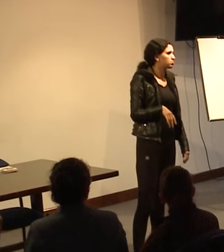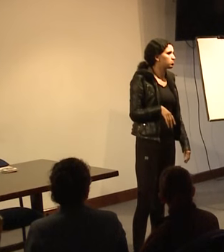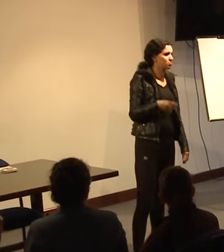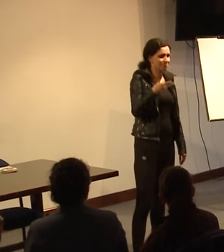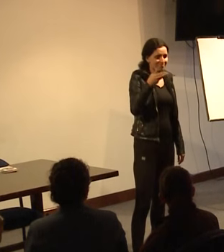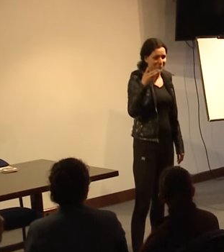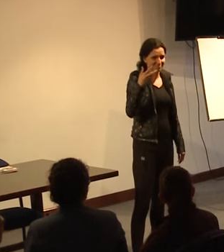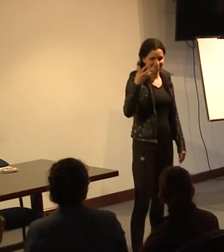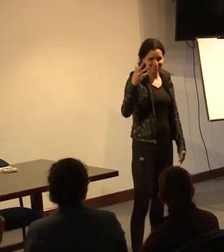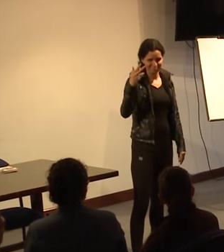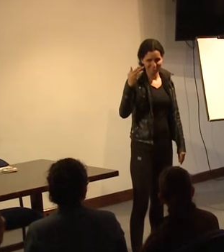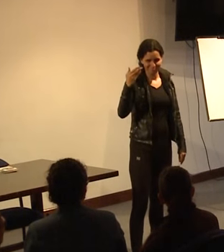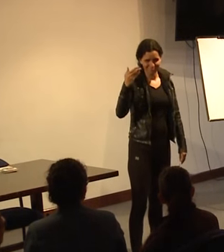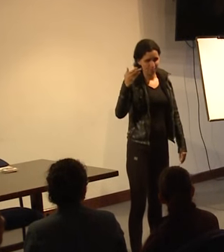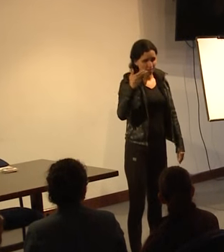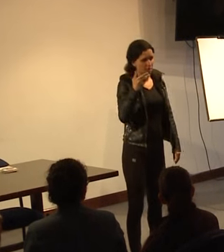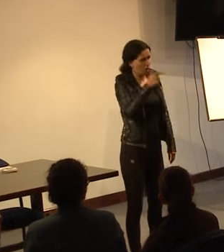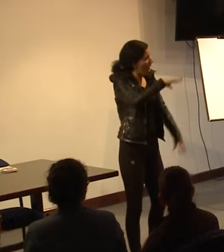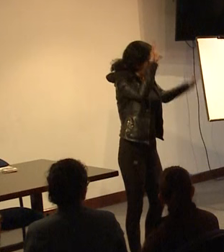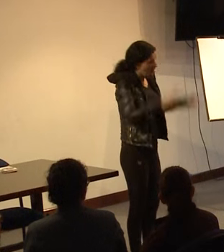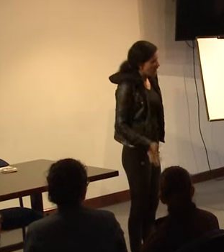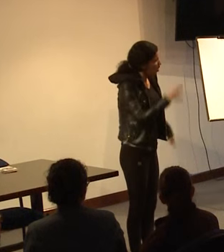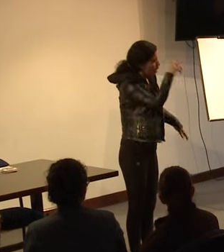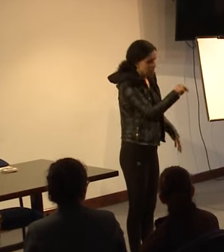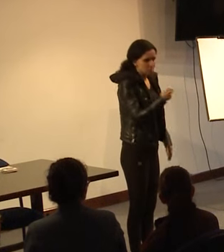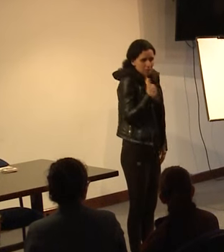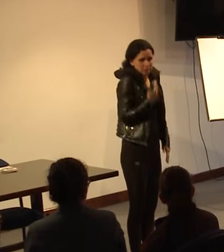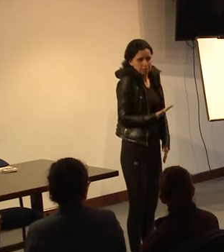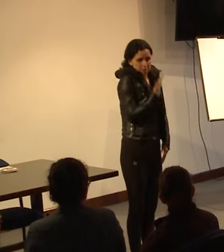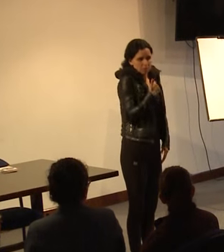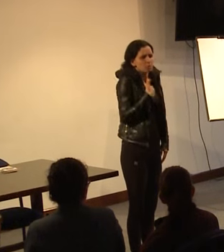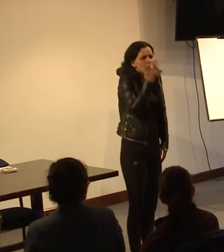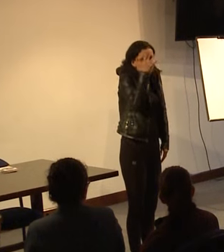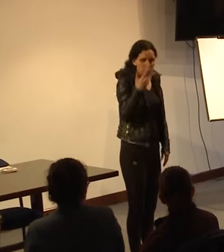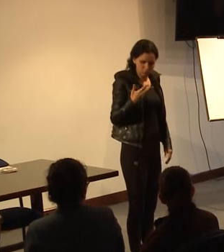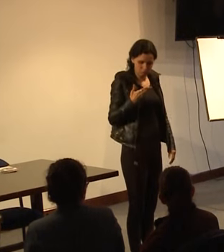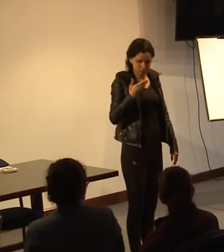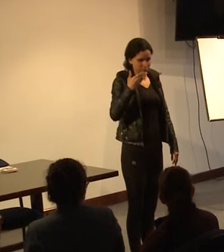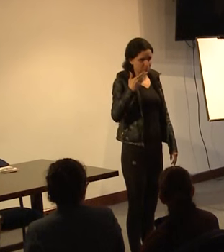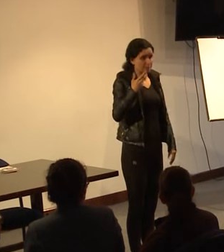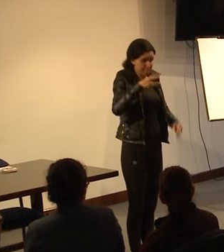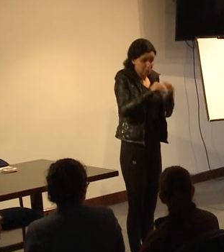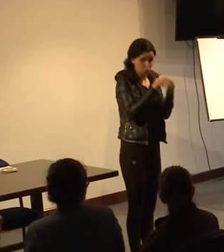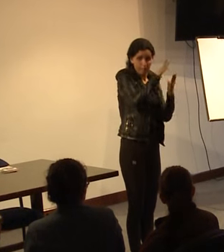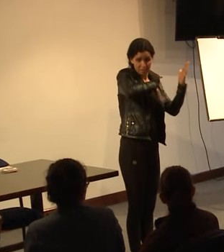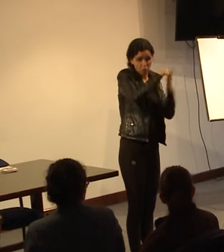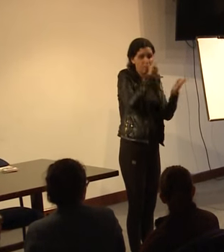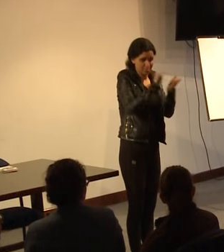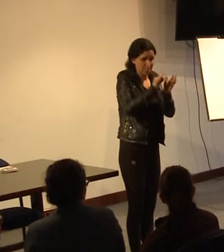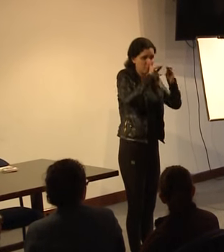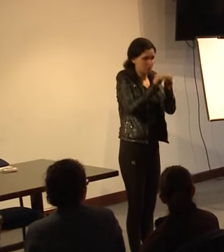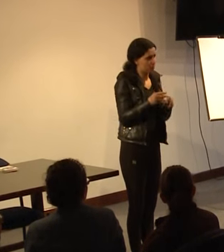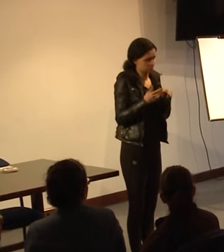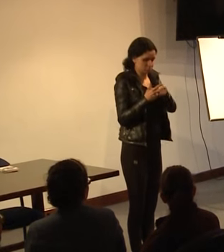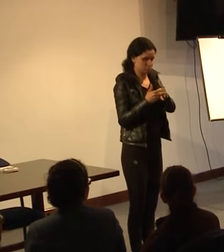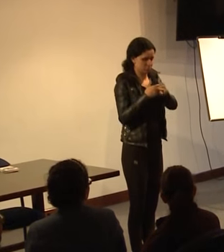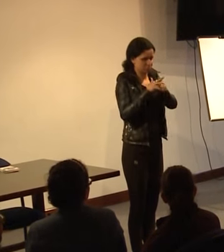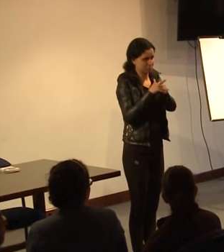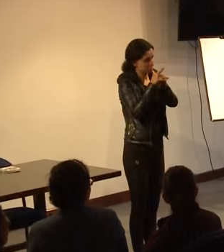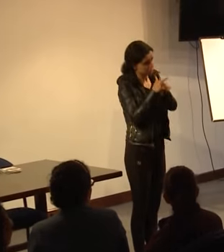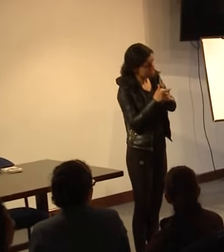me pegan cuando ven mi pinza. Sí, esta es mi pinza y así escribo, no lo puedo fijar. ¿Por qué? Porque escribo así y así pinto, ¿no? O sea, así cojo el pincel y toda la